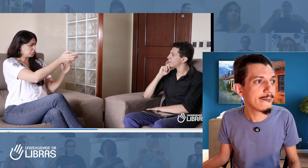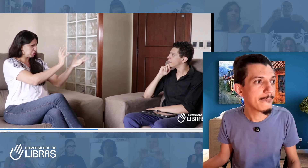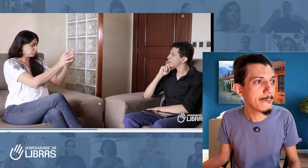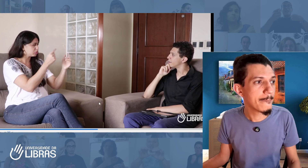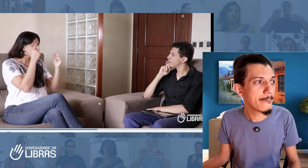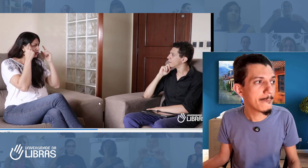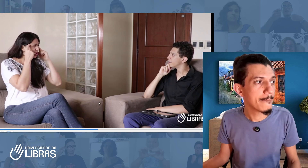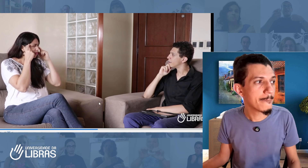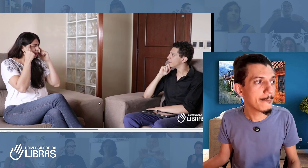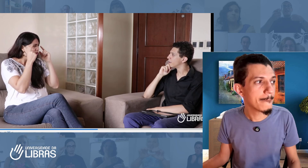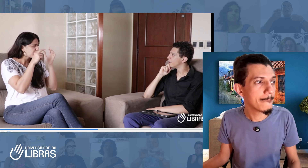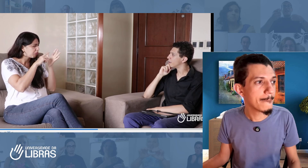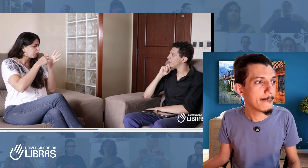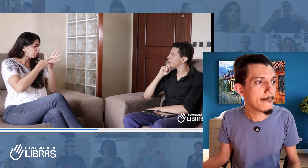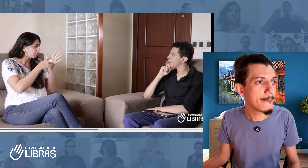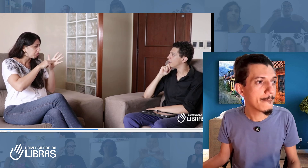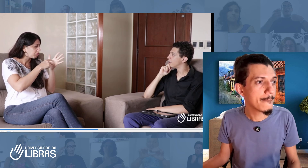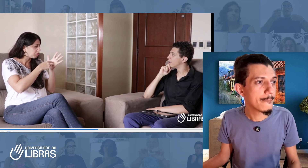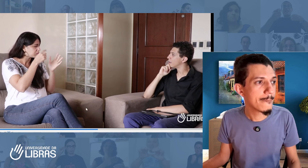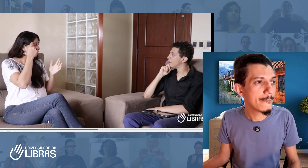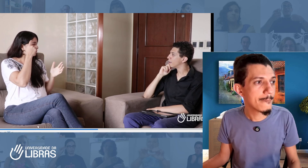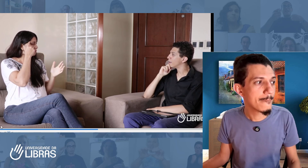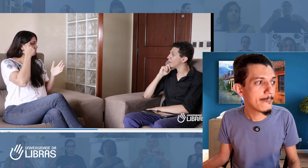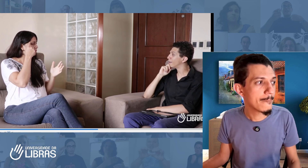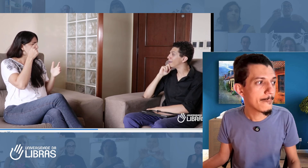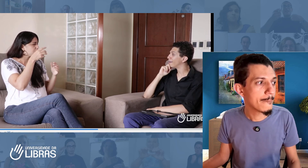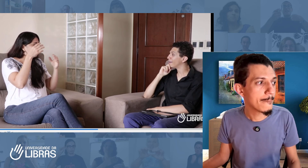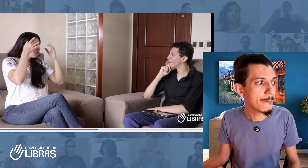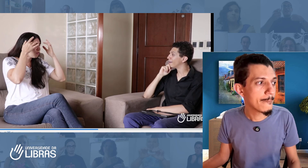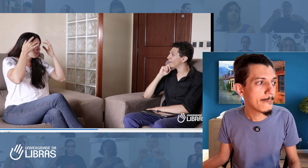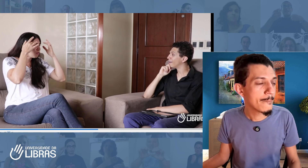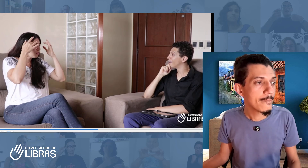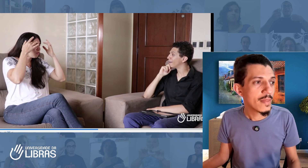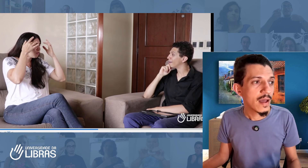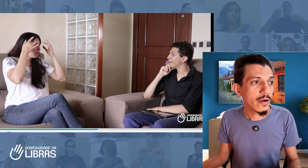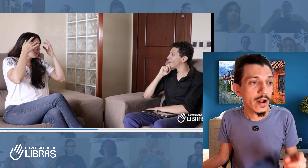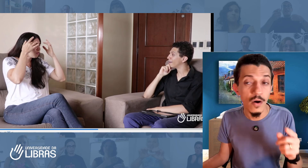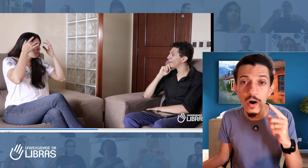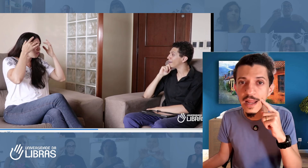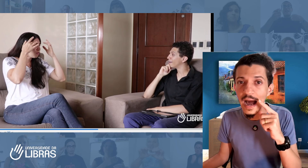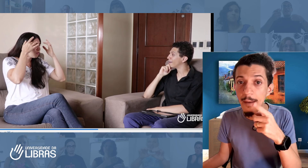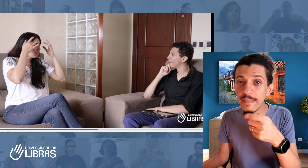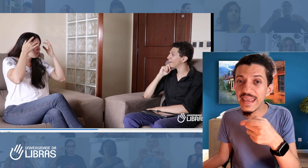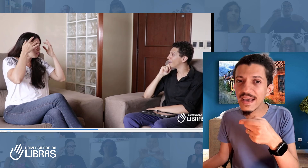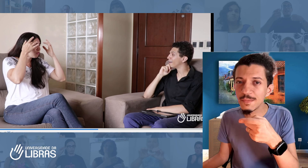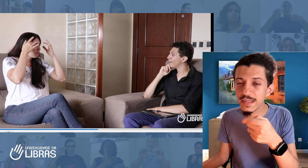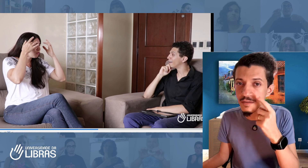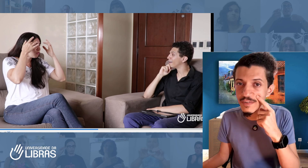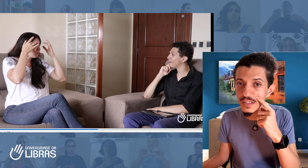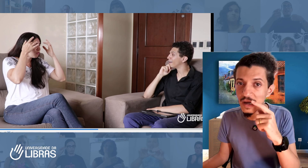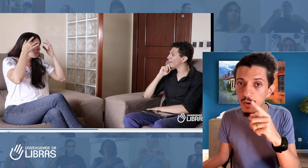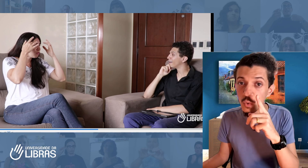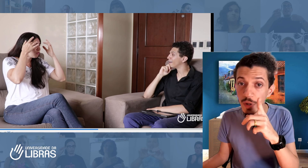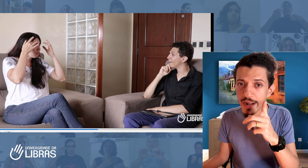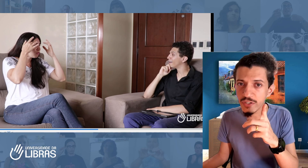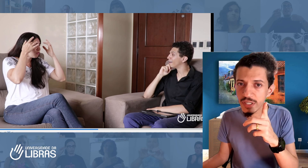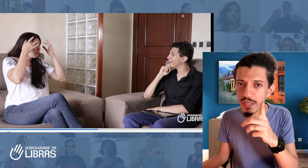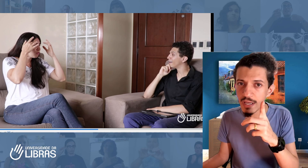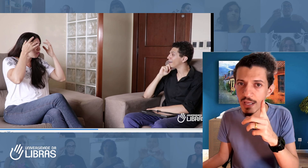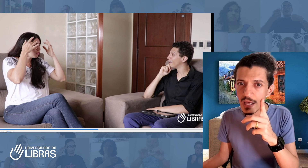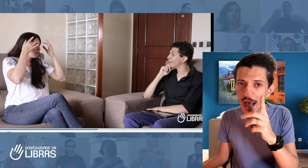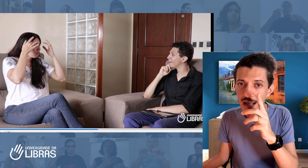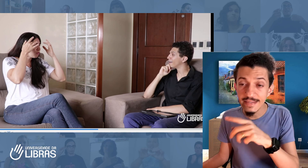eu achava tão difícil. Quando eu vi os surdos sinalizando, eu ficava... Agora, olha a minha expressão facial